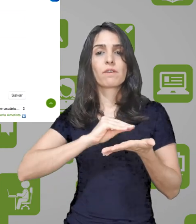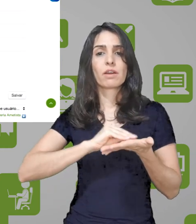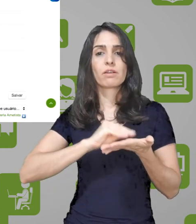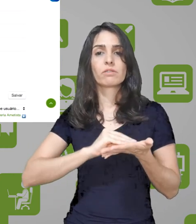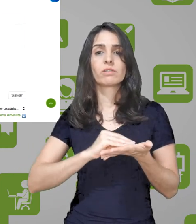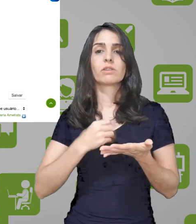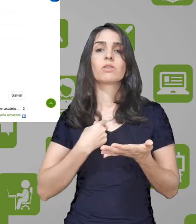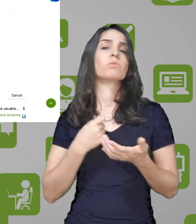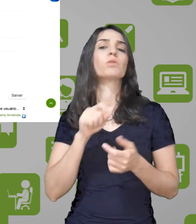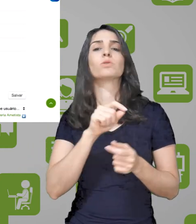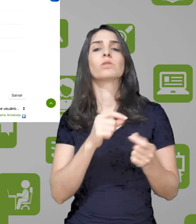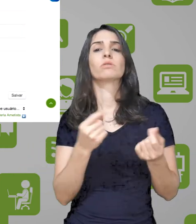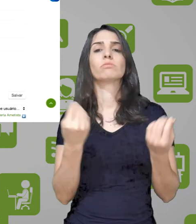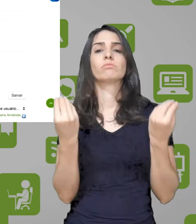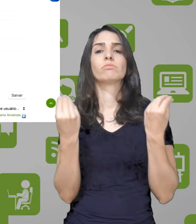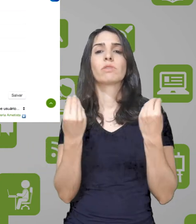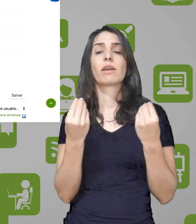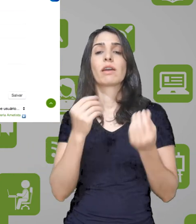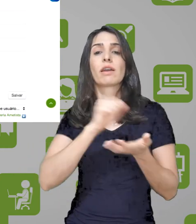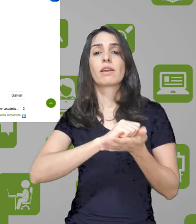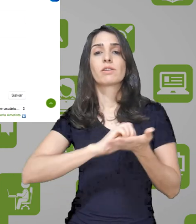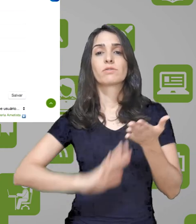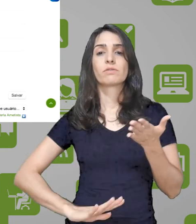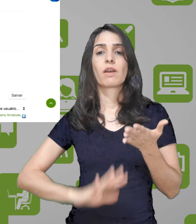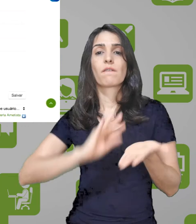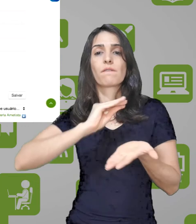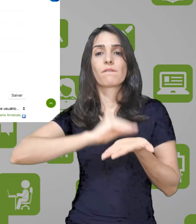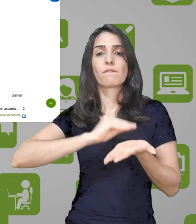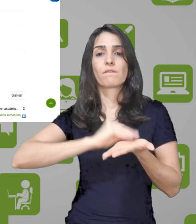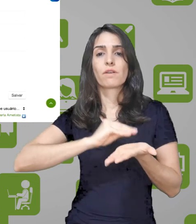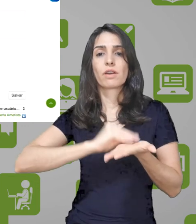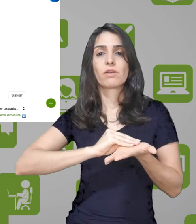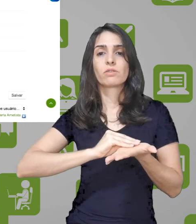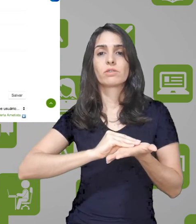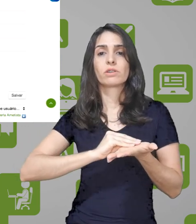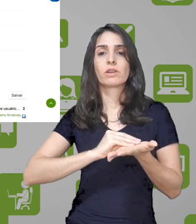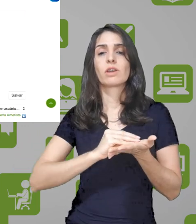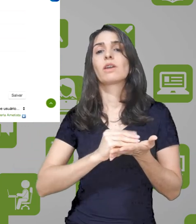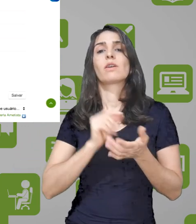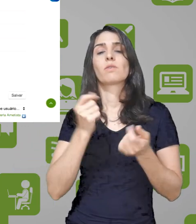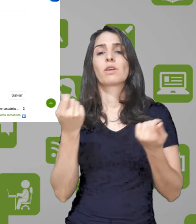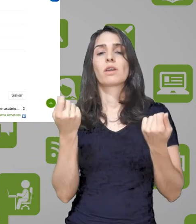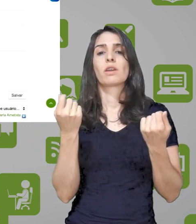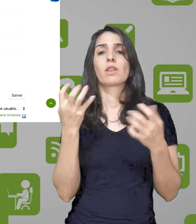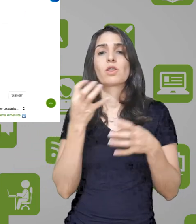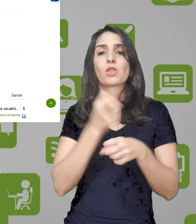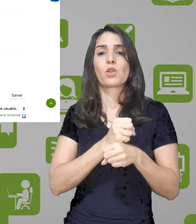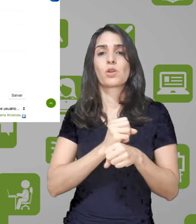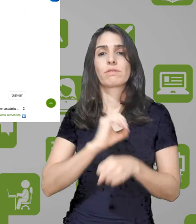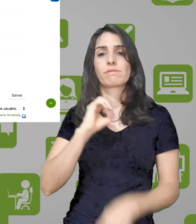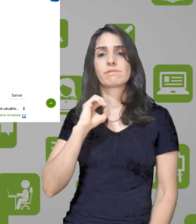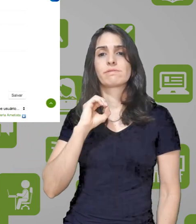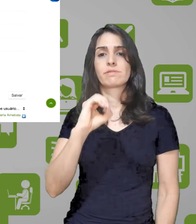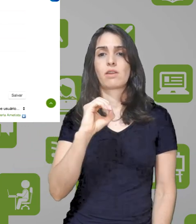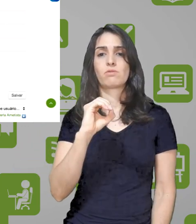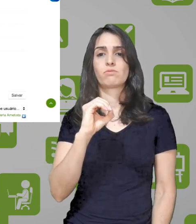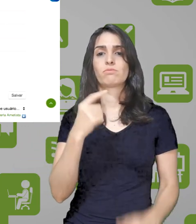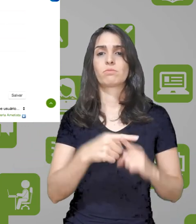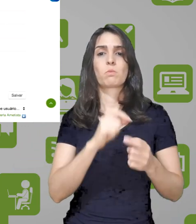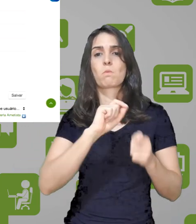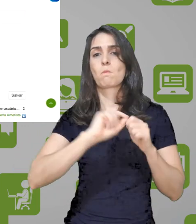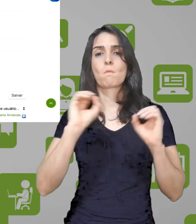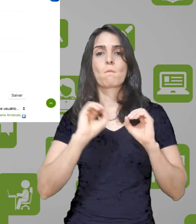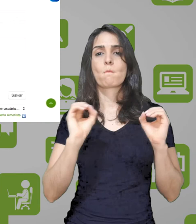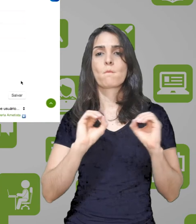a inserção em massa das atividades pendentes então para notas vazias eu posso Inserir a nota